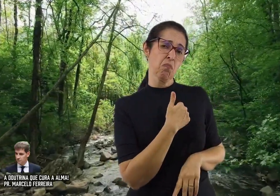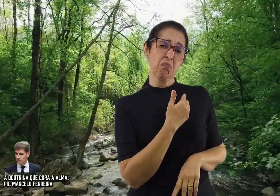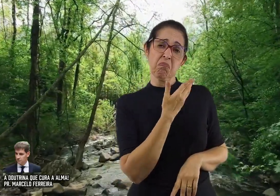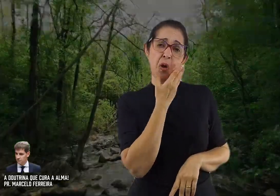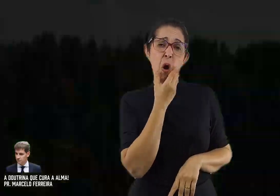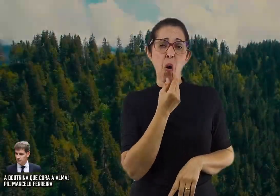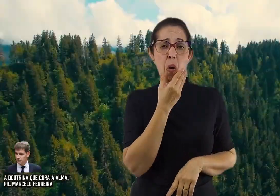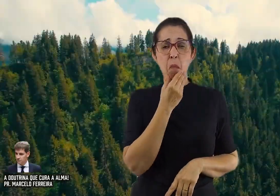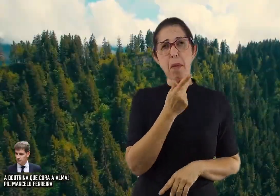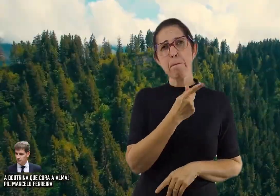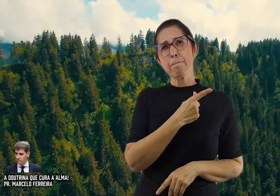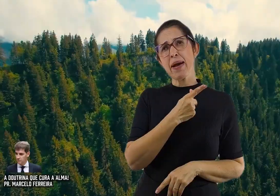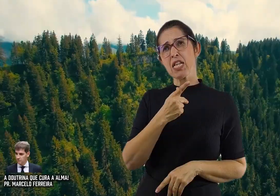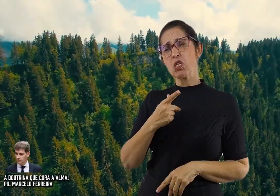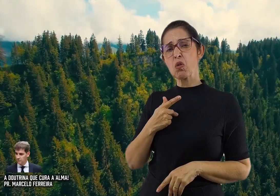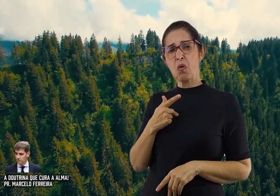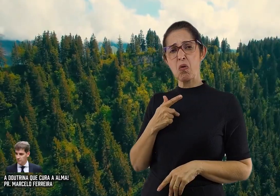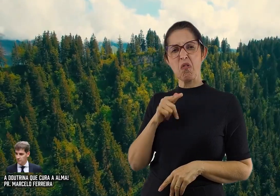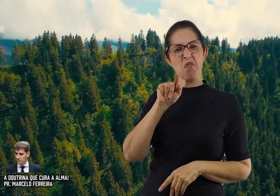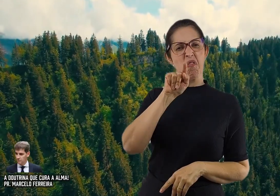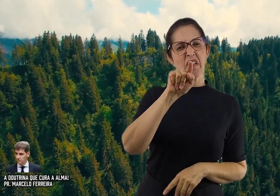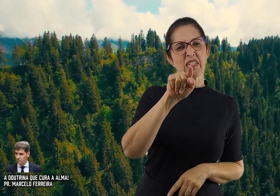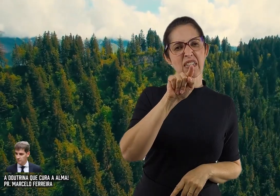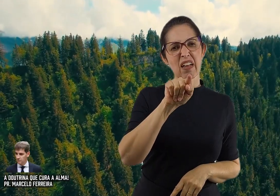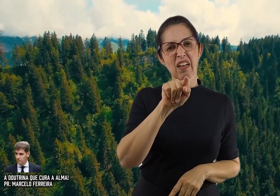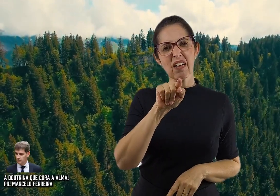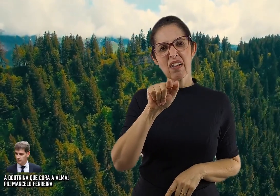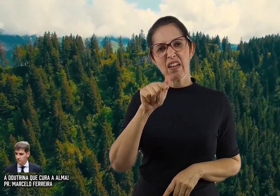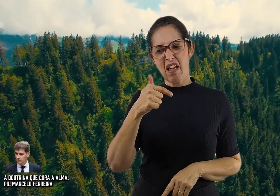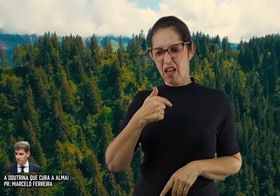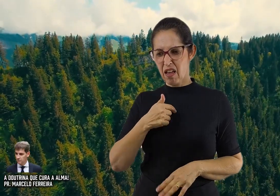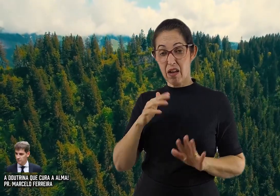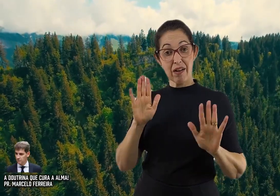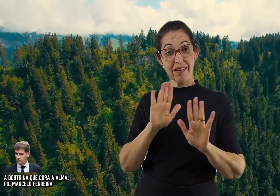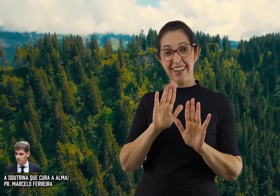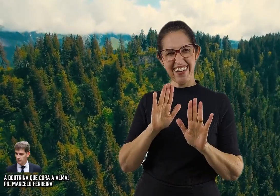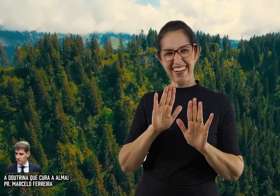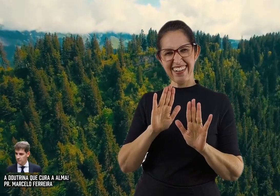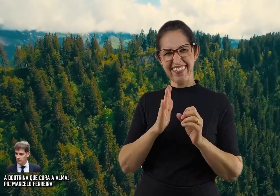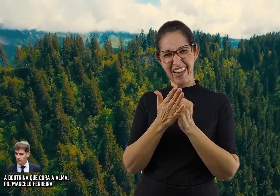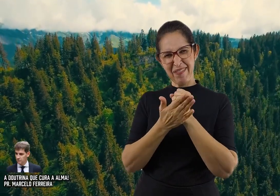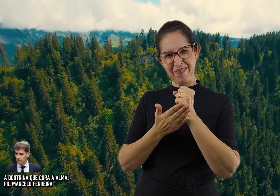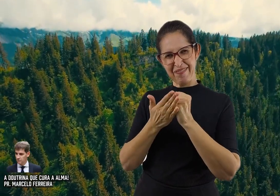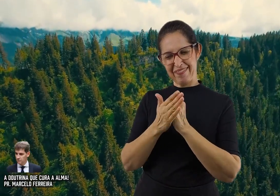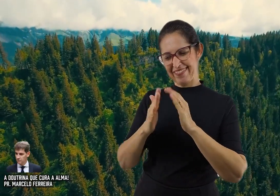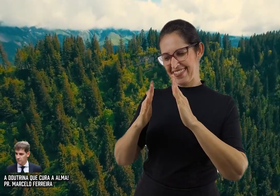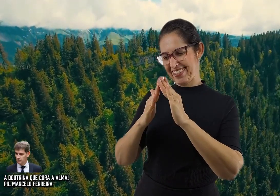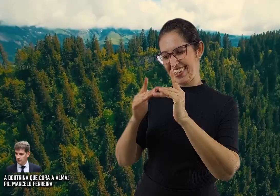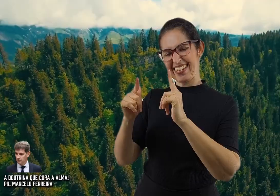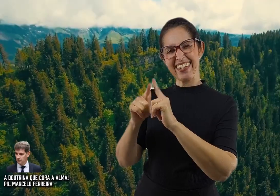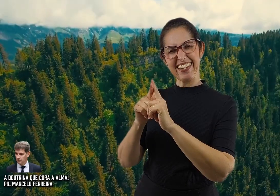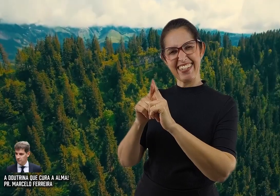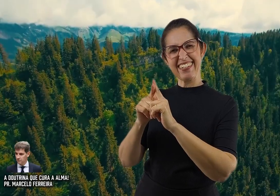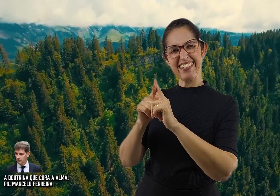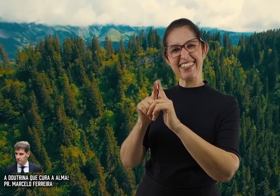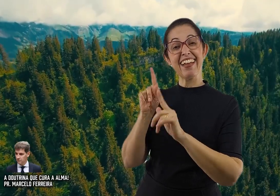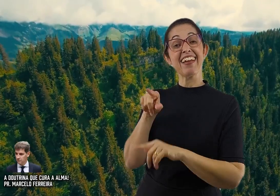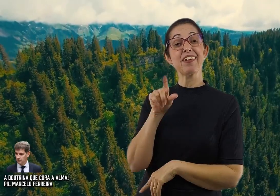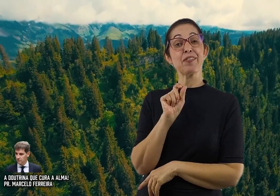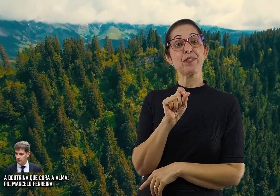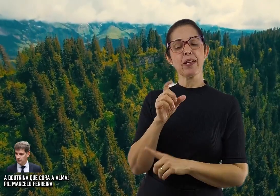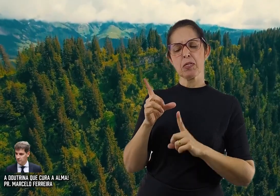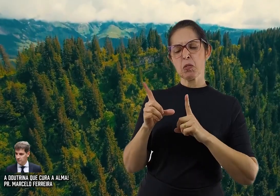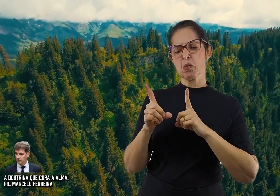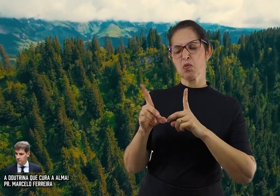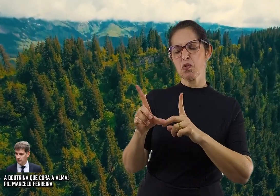eu. As colunas dessa obra são doutrinas fortes, doutrinas poderosas